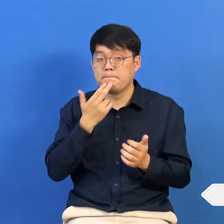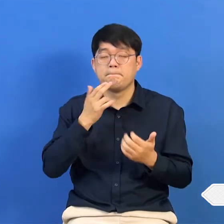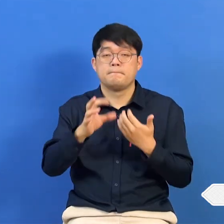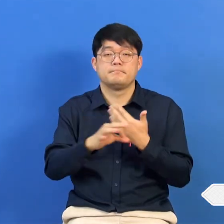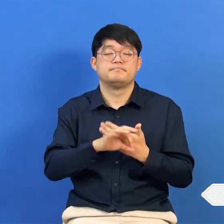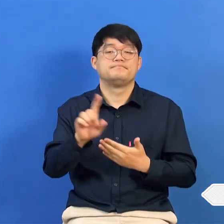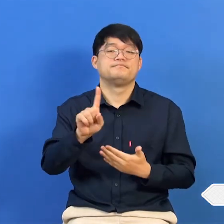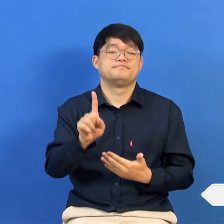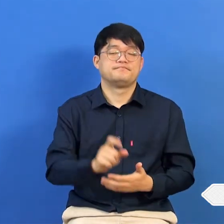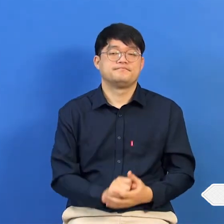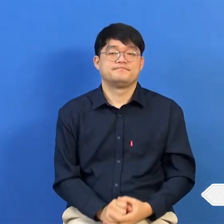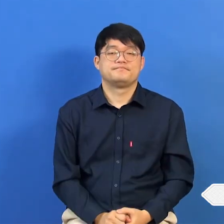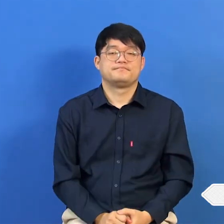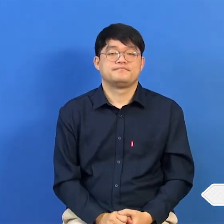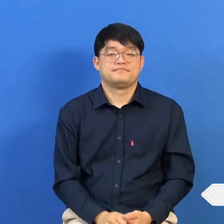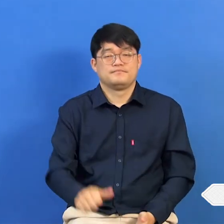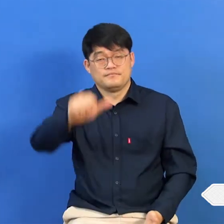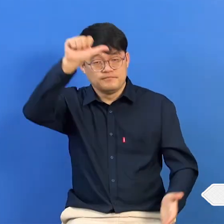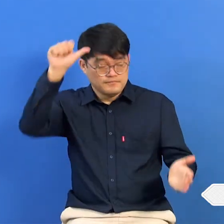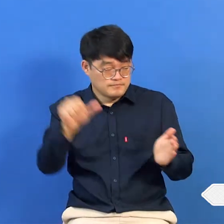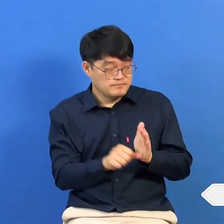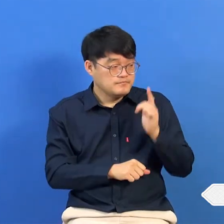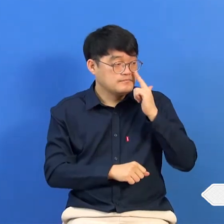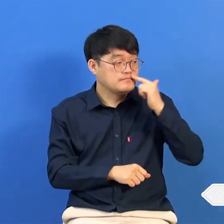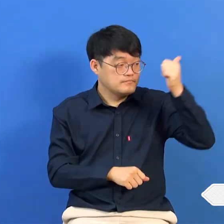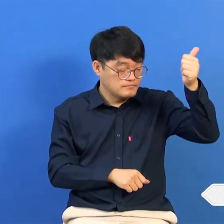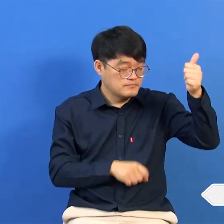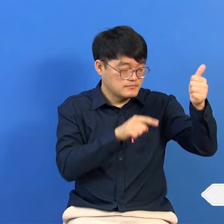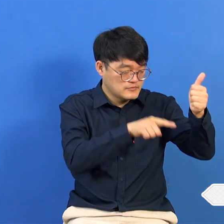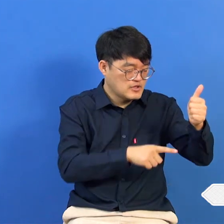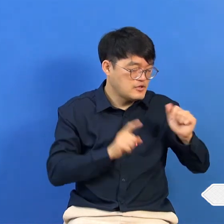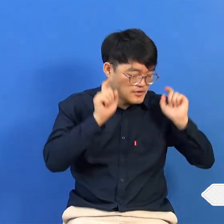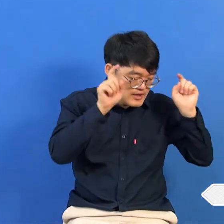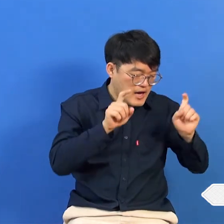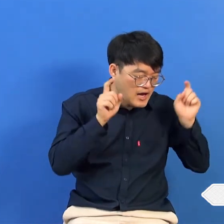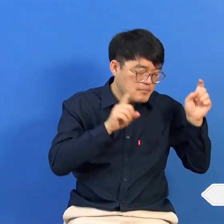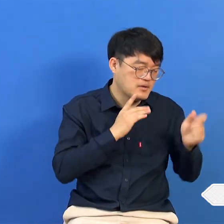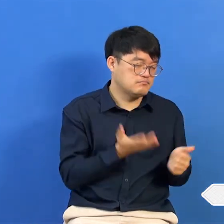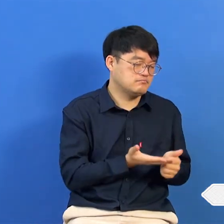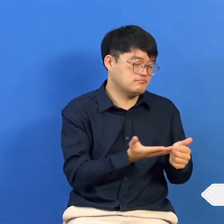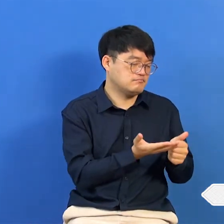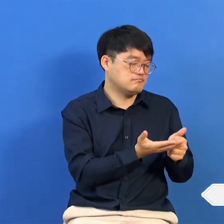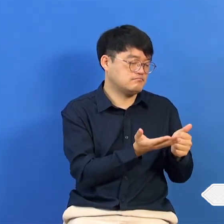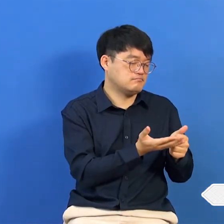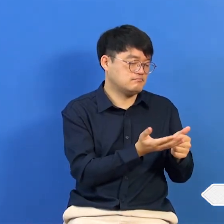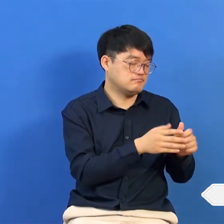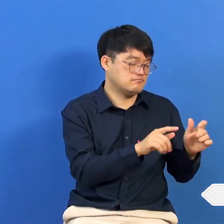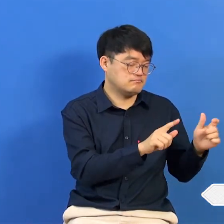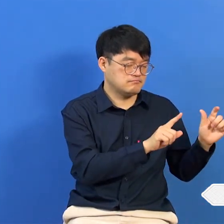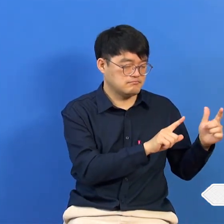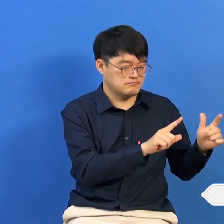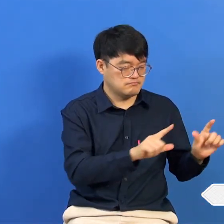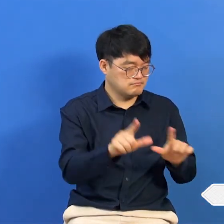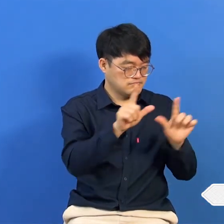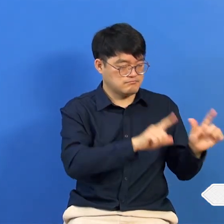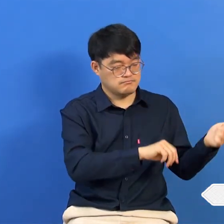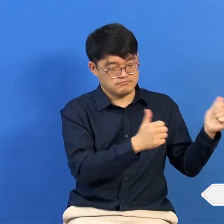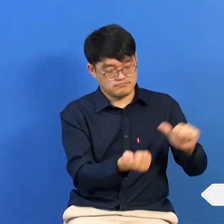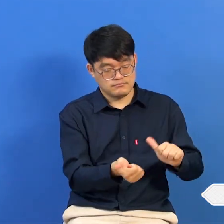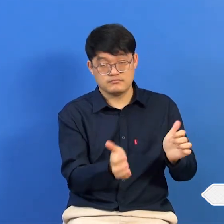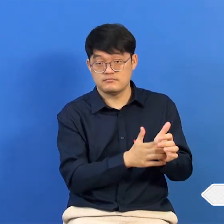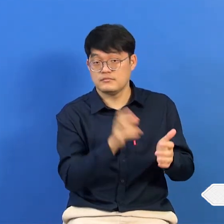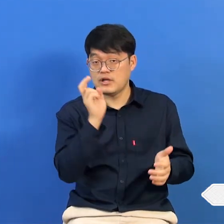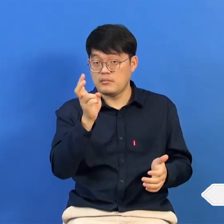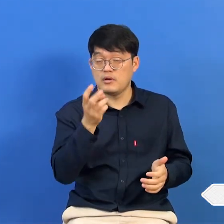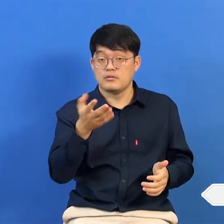됐겠습니까? 평생 아버지 밑에서 양이나 치는 목동으로 살다가 끝났겠죠. 종으로 팔리는 그 고난을